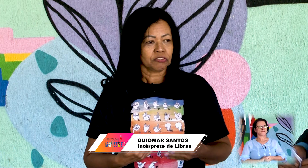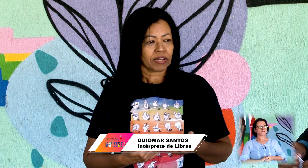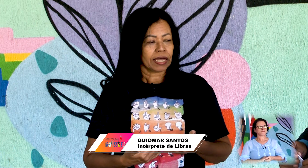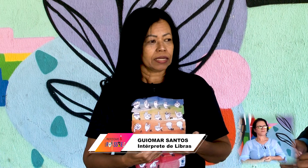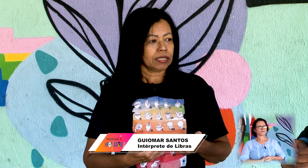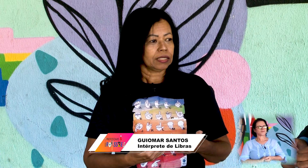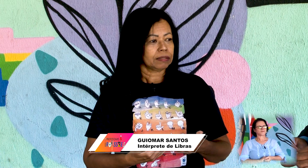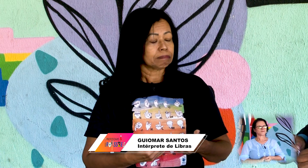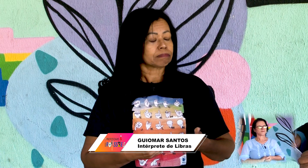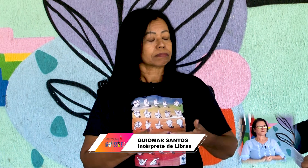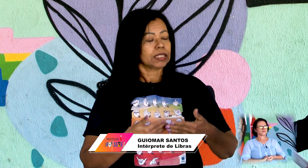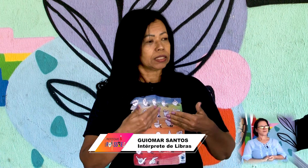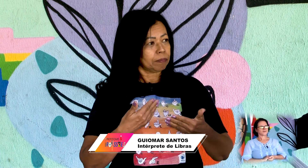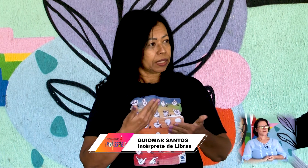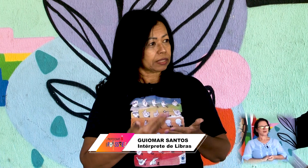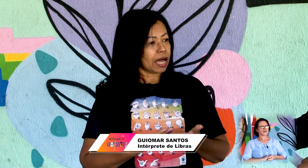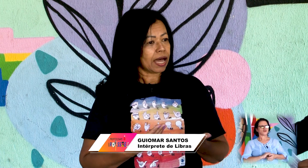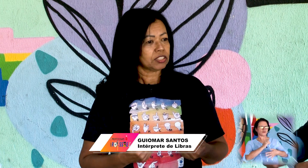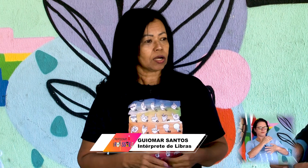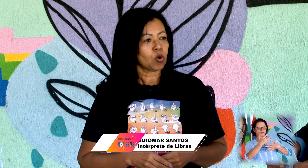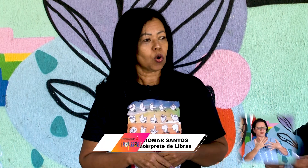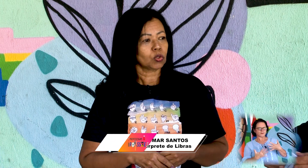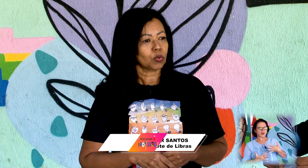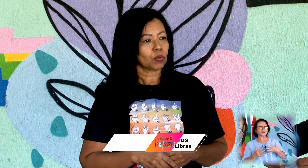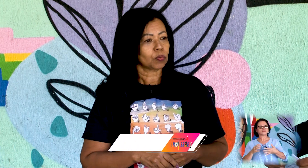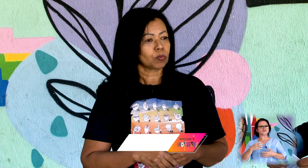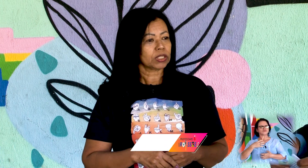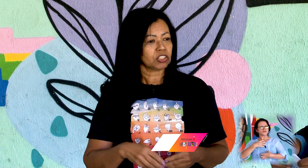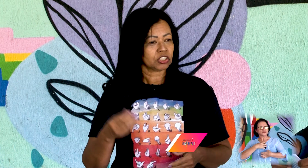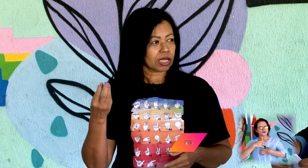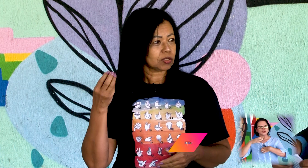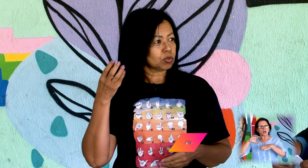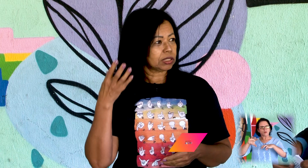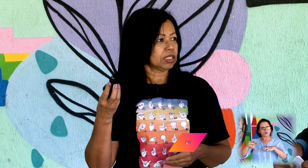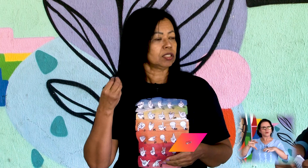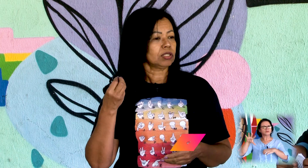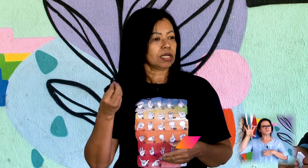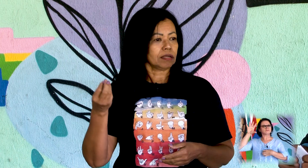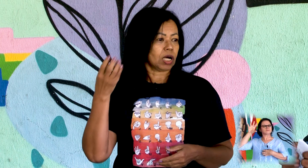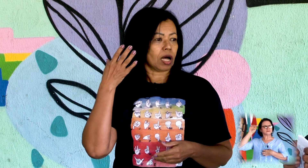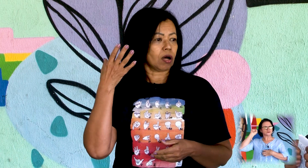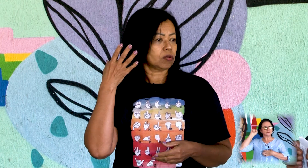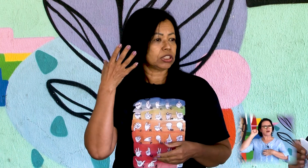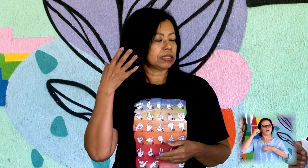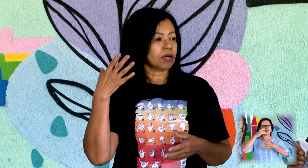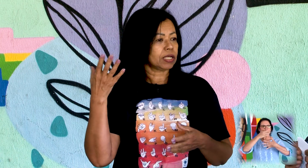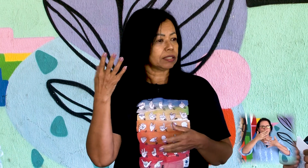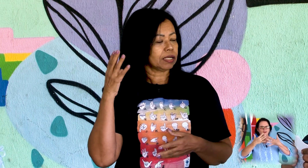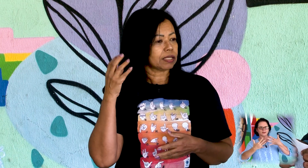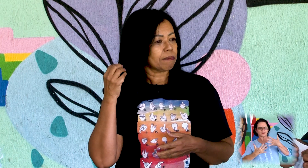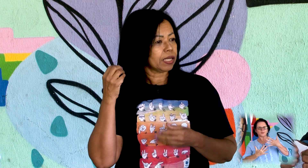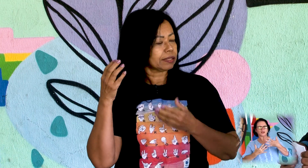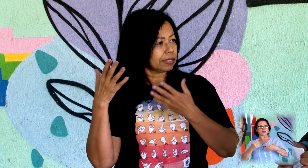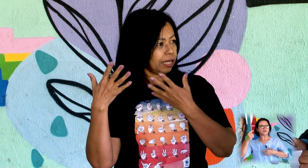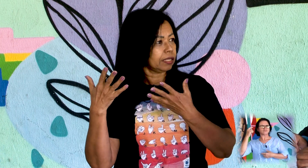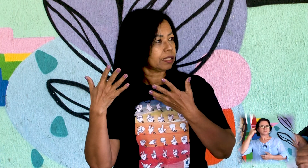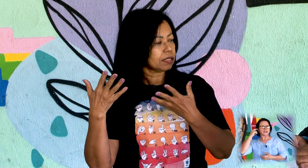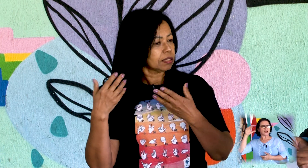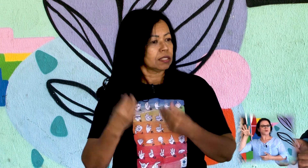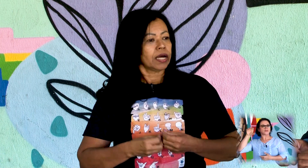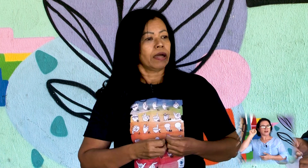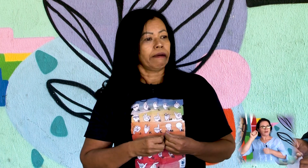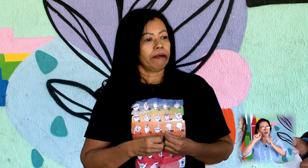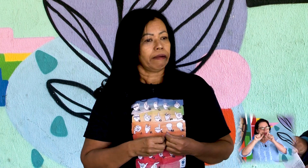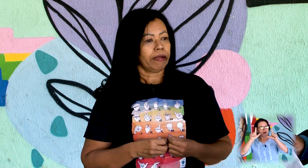a gente vai interpretar de acordo com o que a gente está escutando, né? A audição ela tem que estar bem